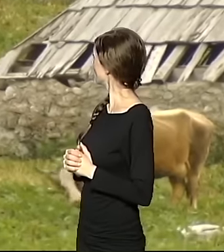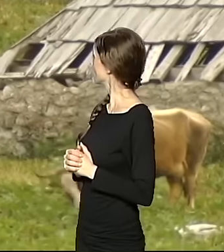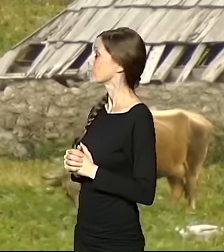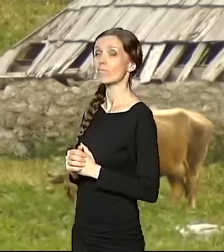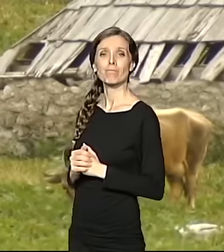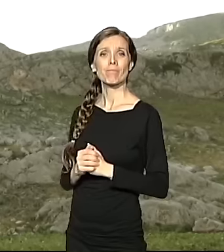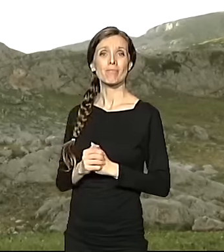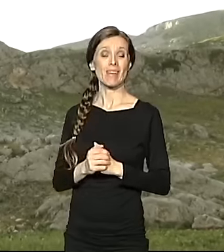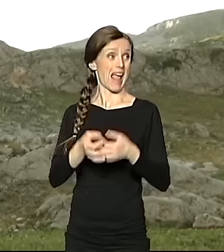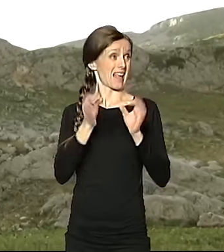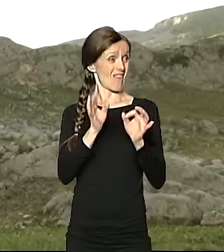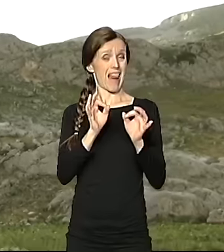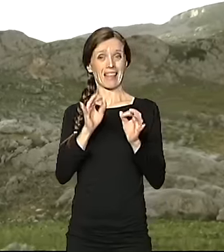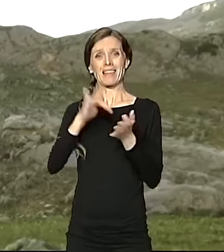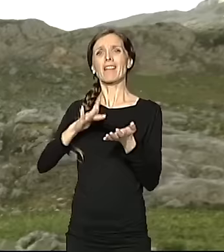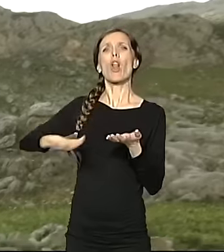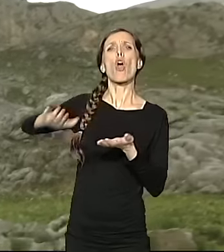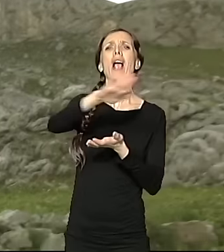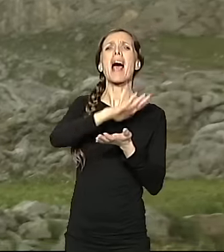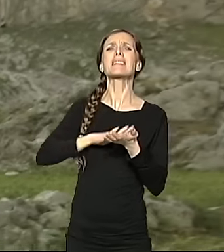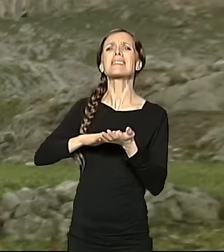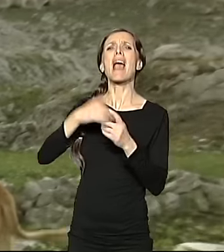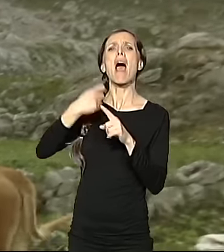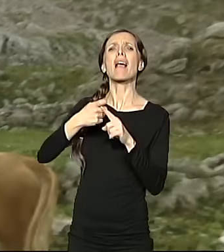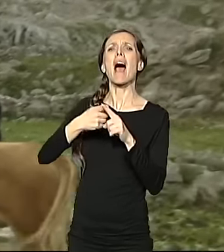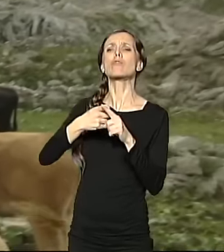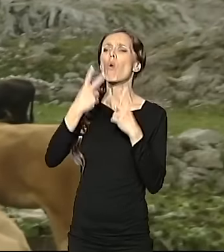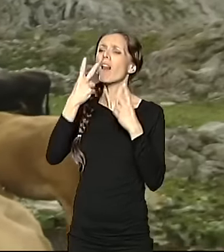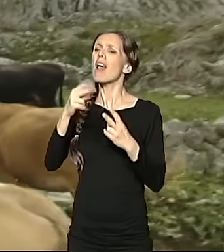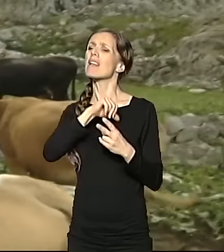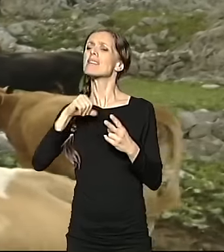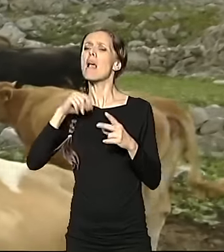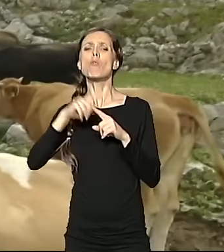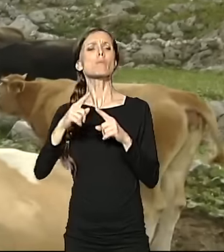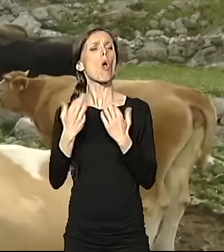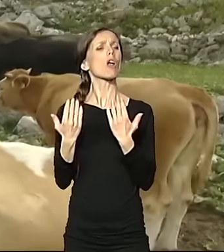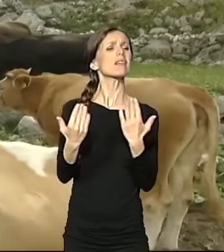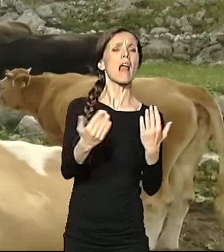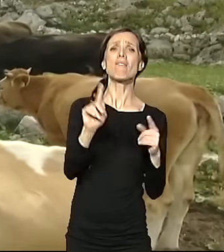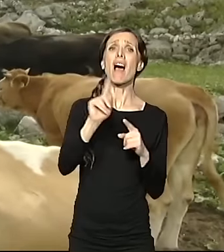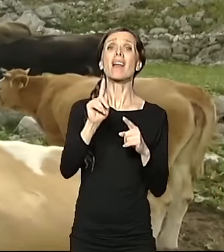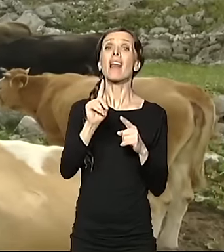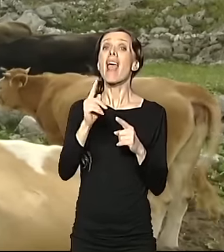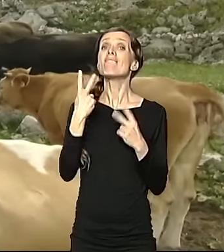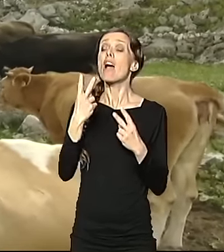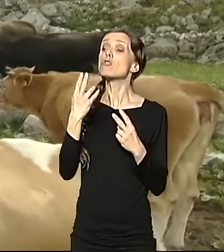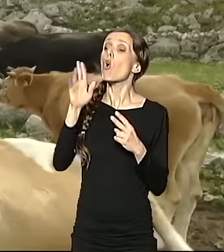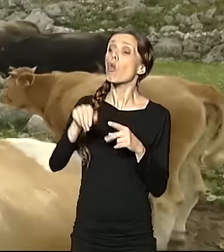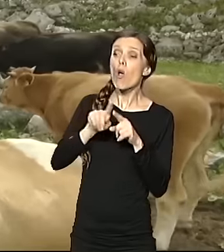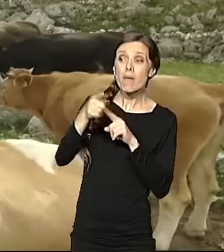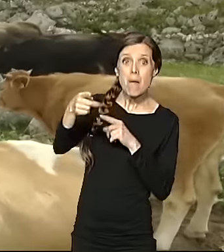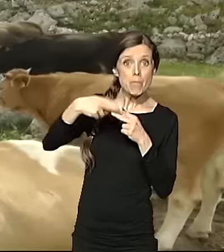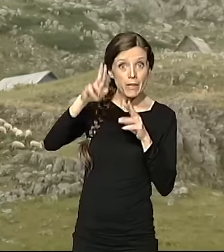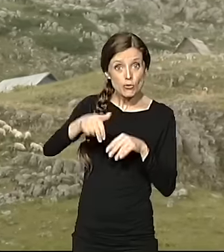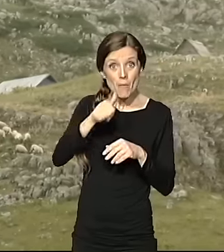Kvalitet i lokacija jednog Katuna ne meri se samo po ispaši, već i po tome koliko ima vode u blizini, jer svakog dana treba napojiti brojnu